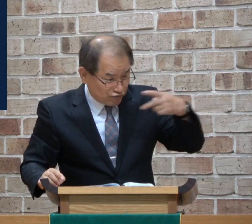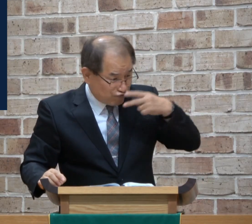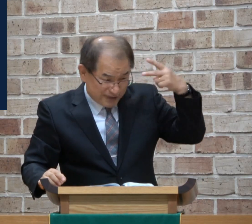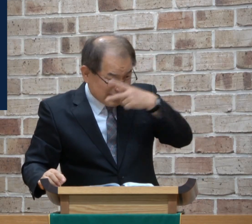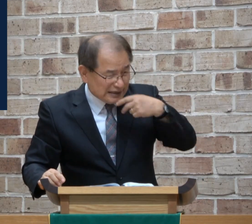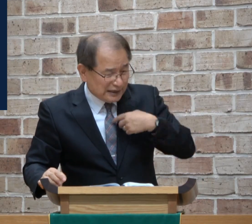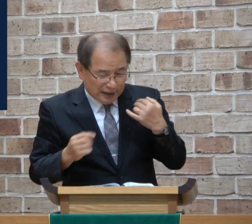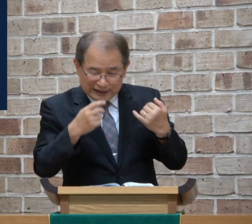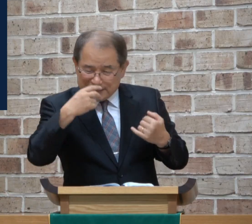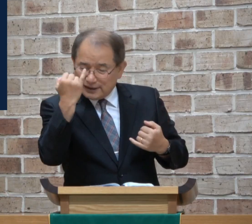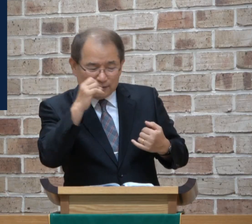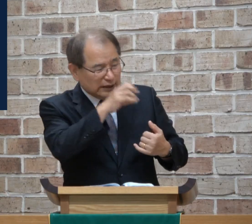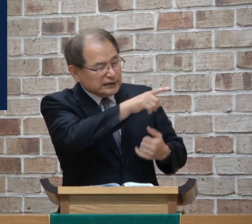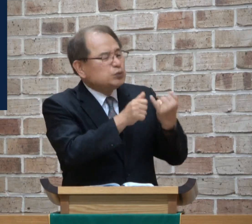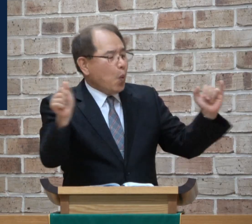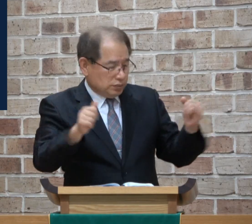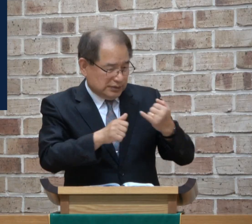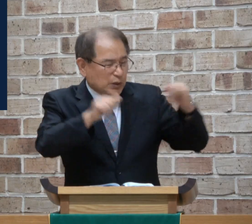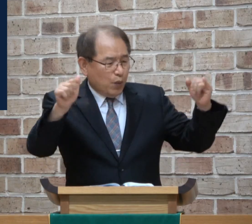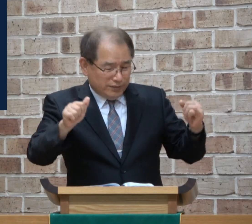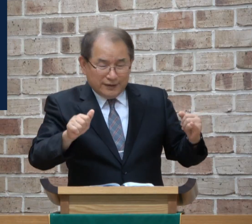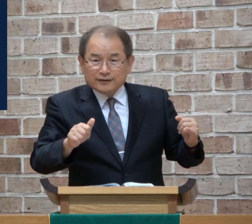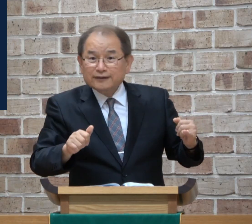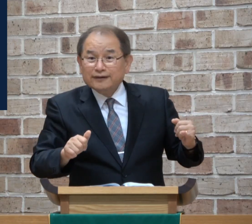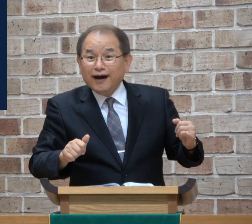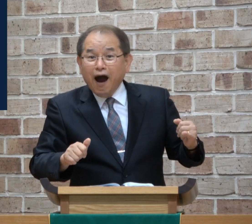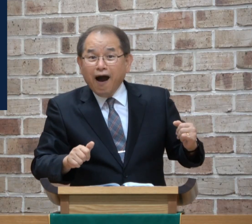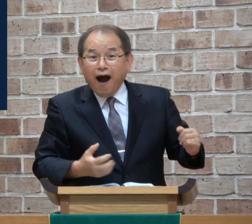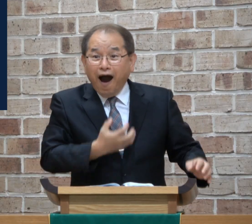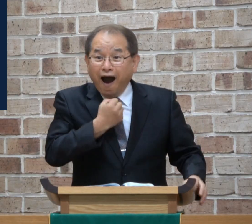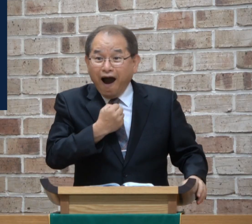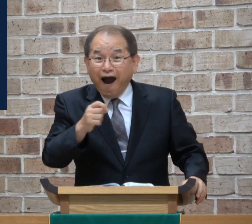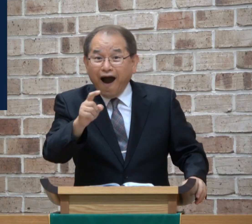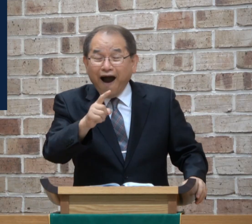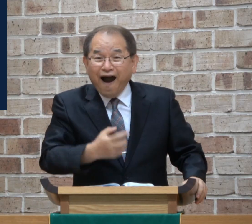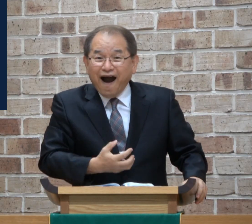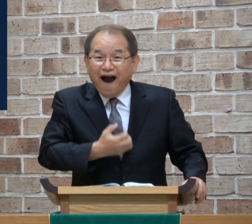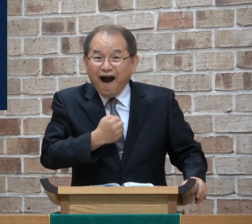결심하는 것입니다. 내가 무엇을 하겠다는 그런 결심으로 가능한 것입니다.